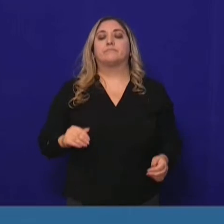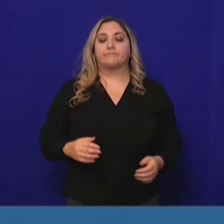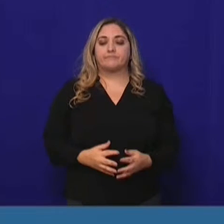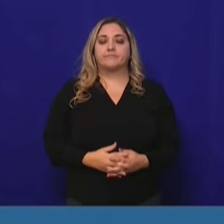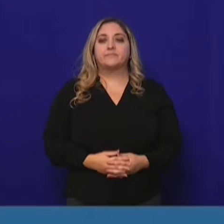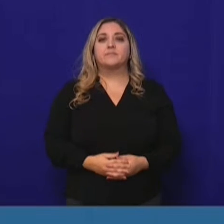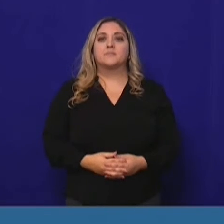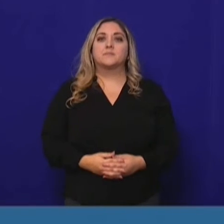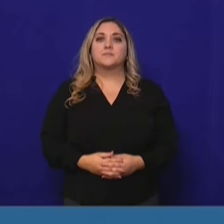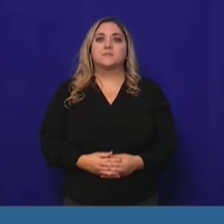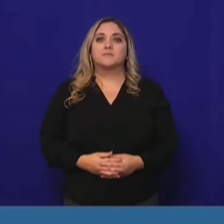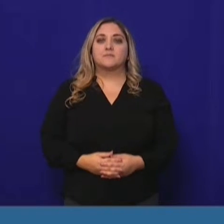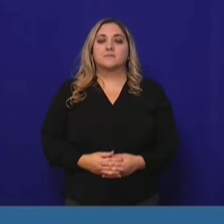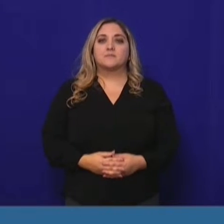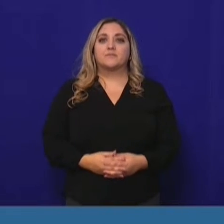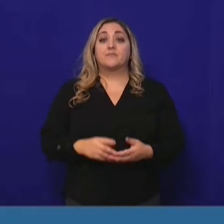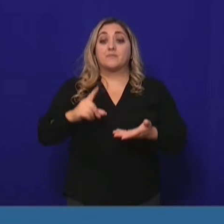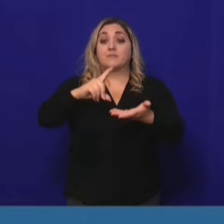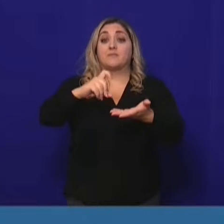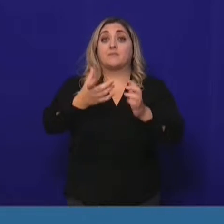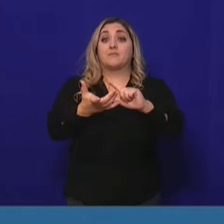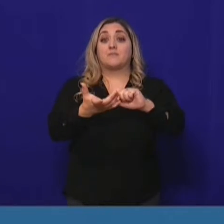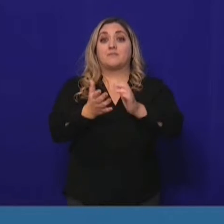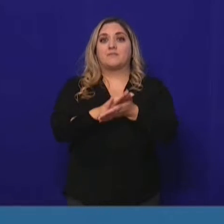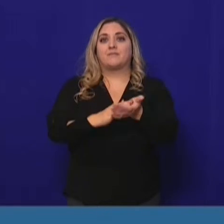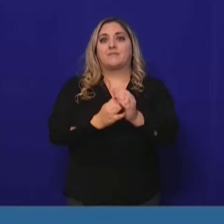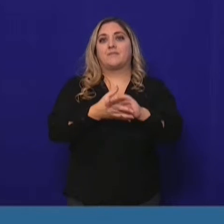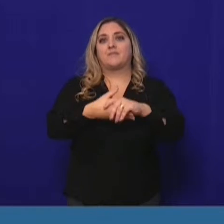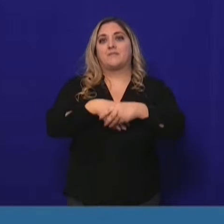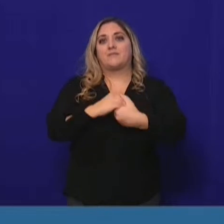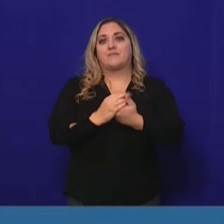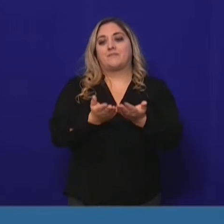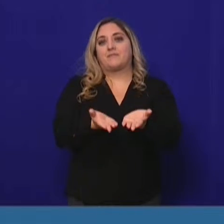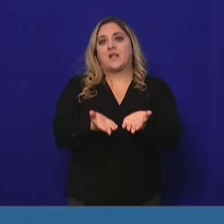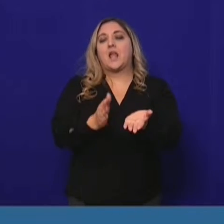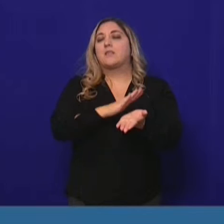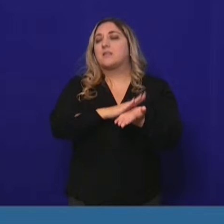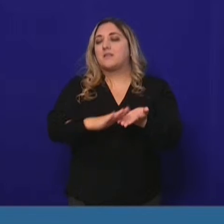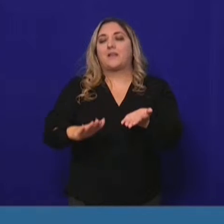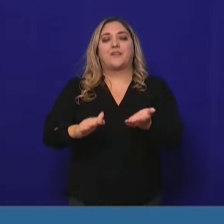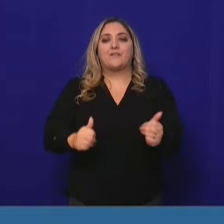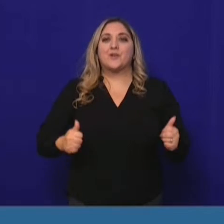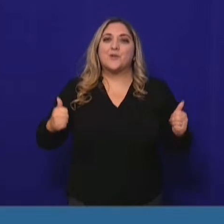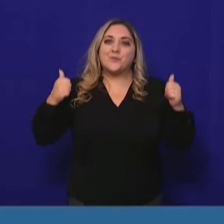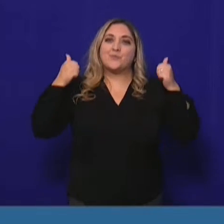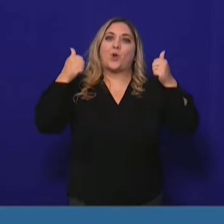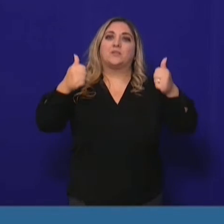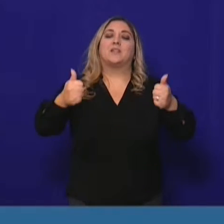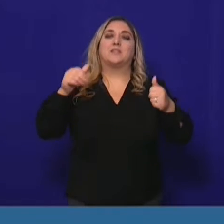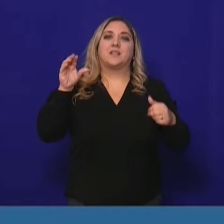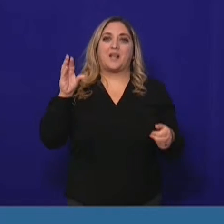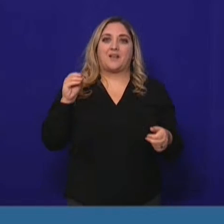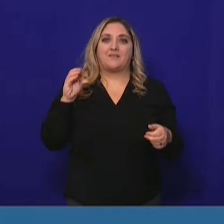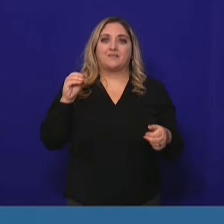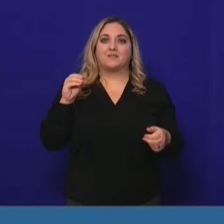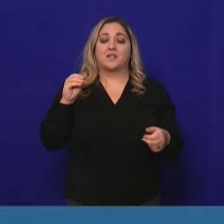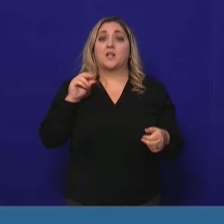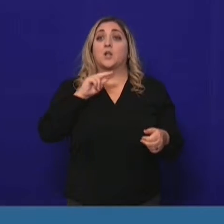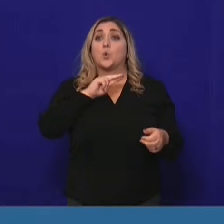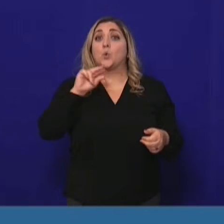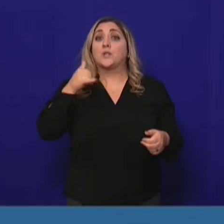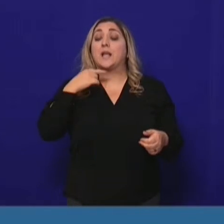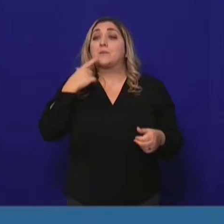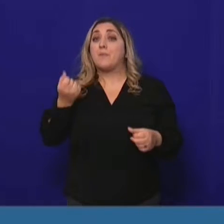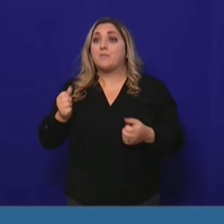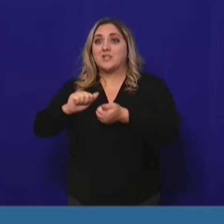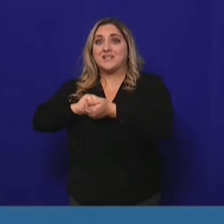għalik. Hand hygiene, dejjem nenfasizzaw fuq l-importanza li naħslu jdejna fejn m'għandniex aċċess għas-sapun u